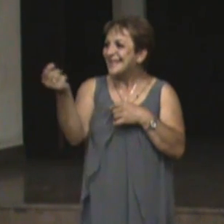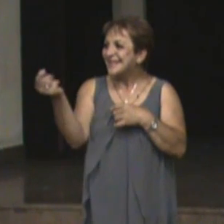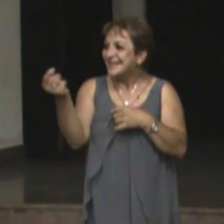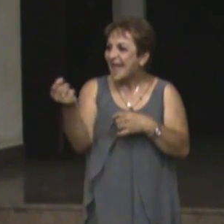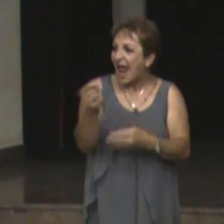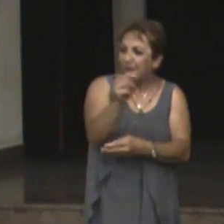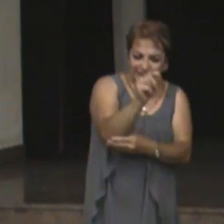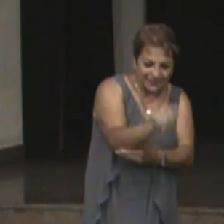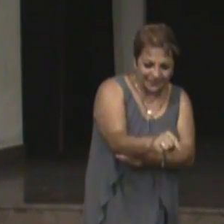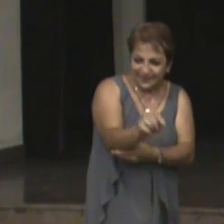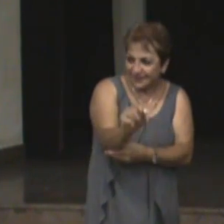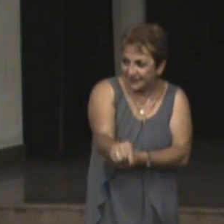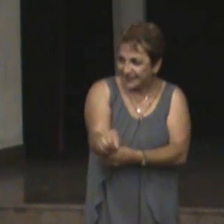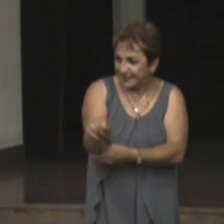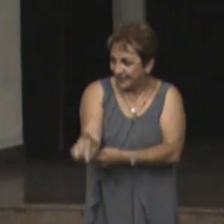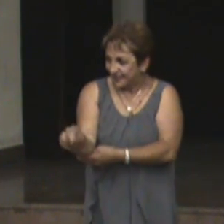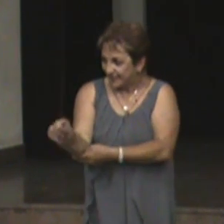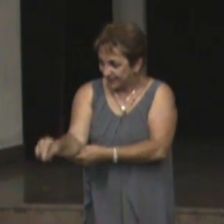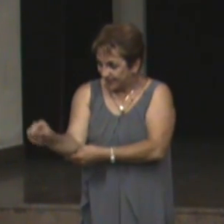կամ կարելի է պարզապես